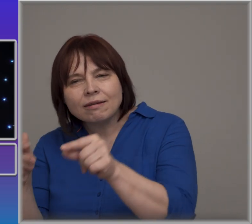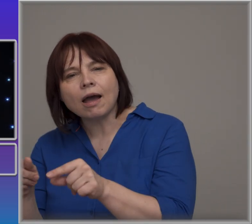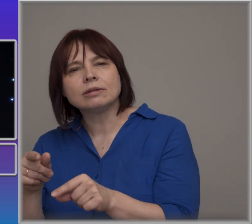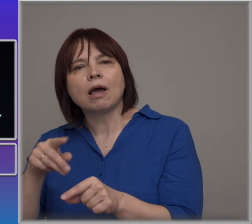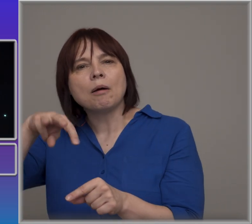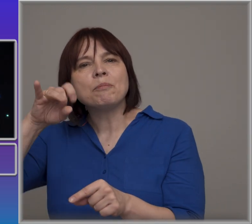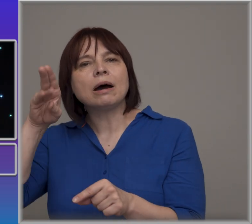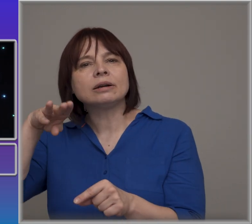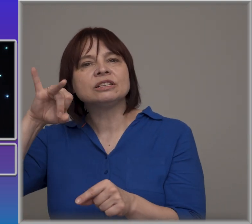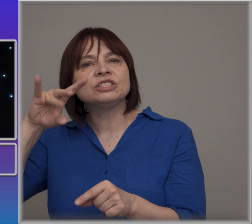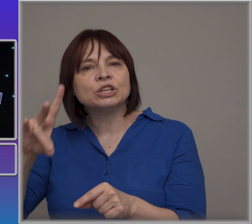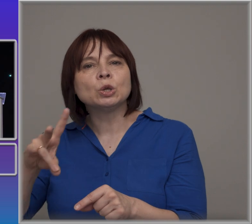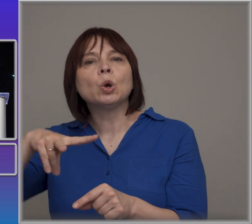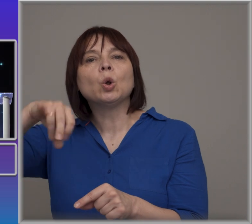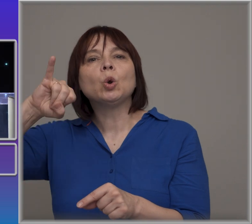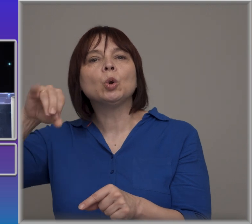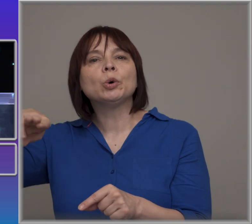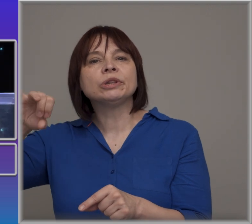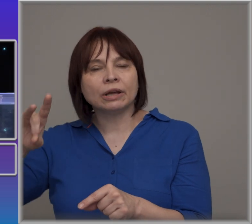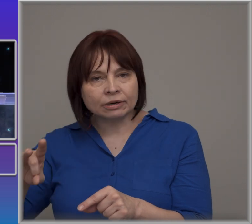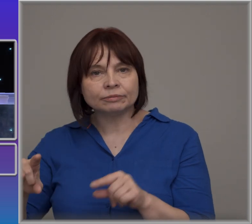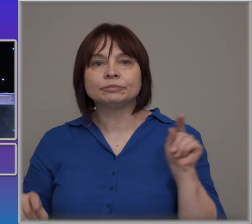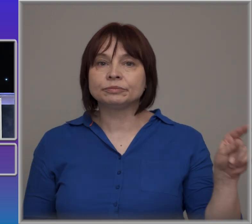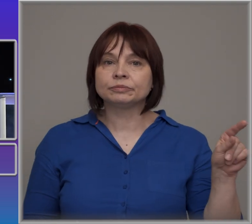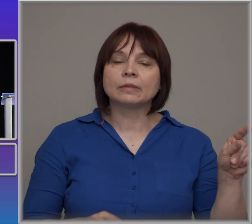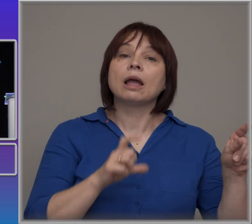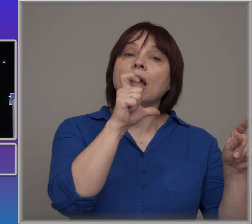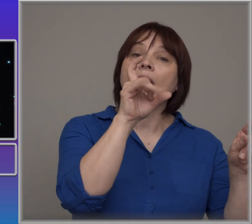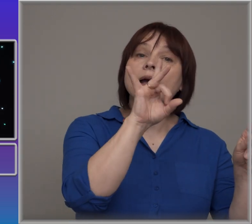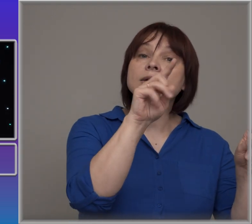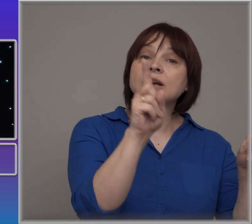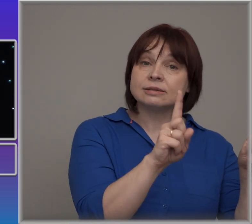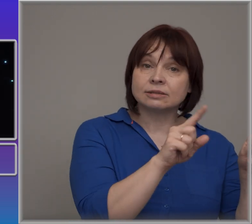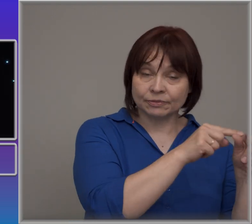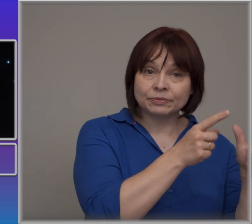«молись и трудись». Дело в том, что мы подходим к времени, которое называется